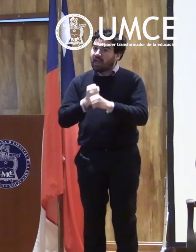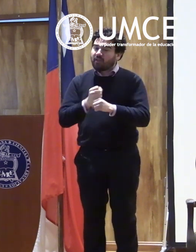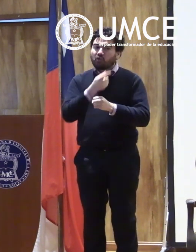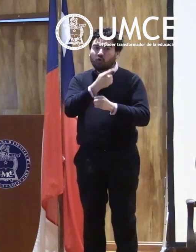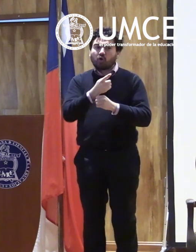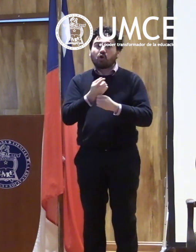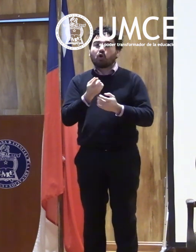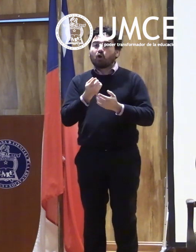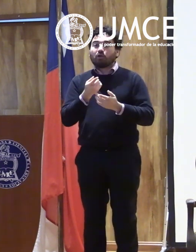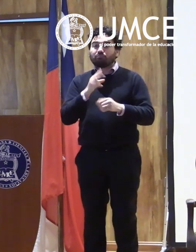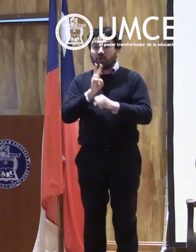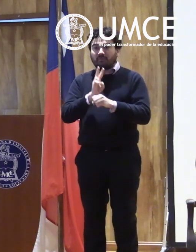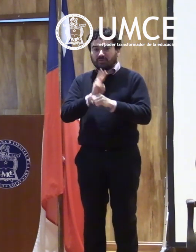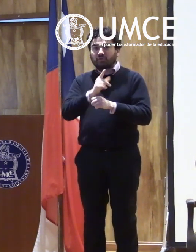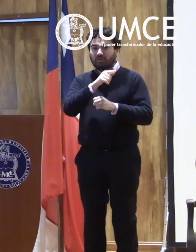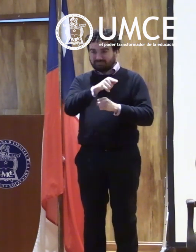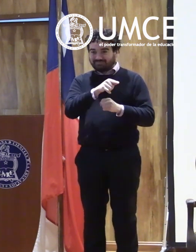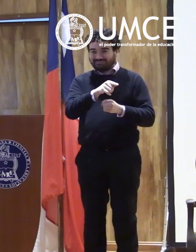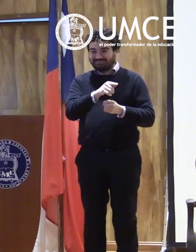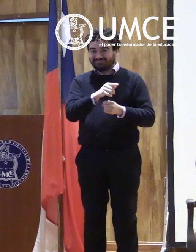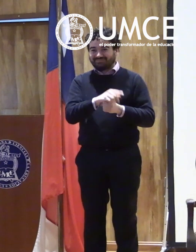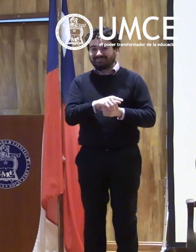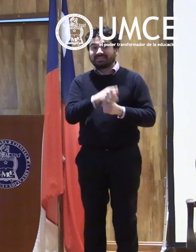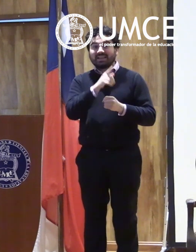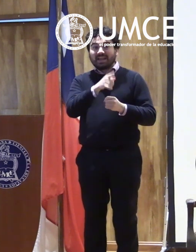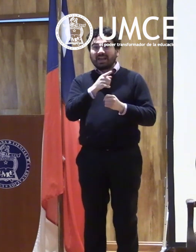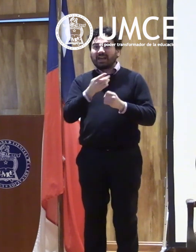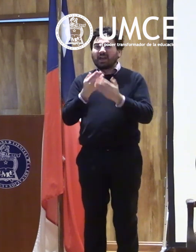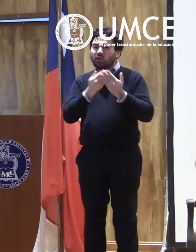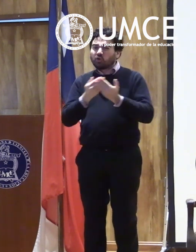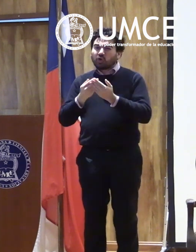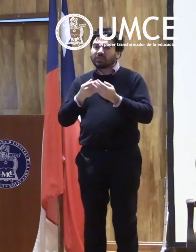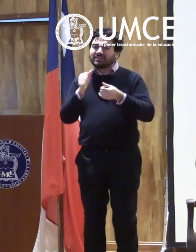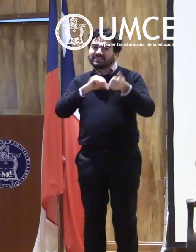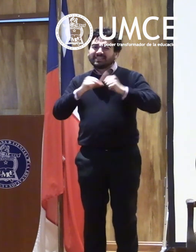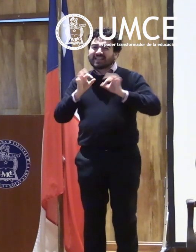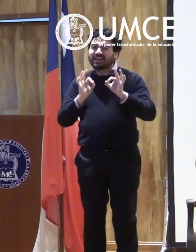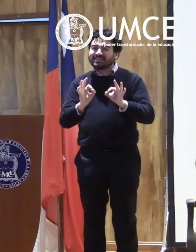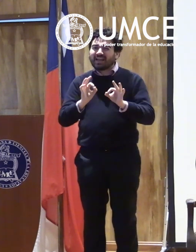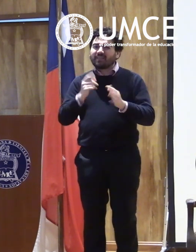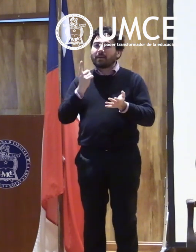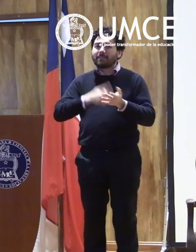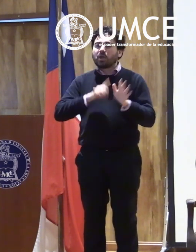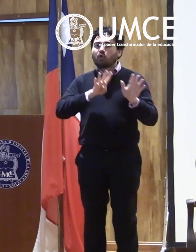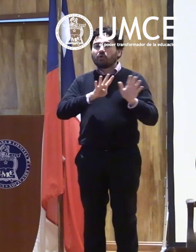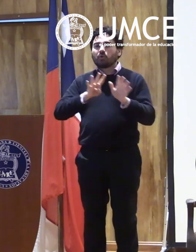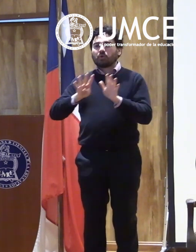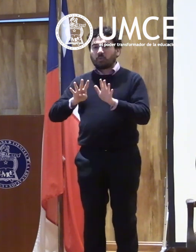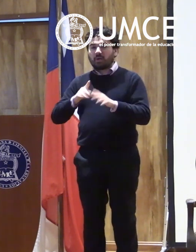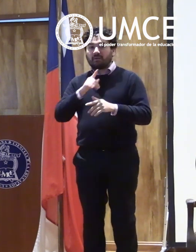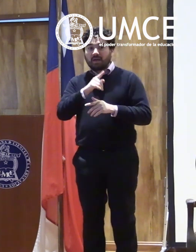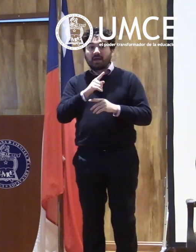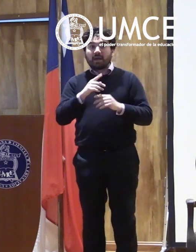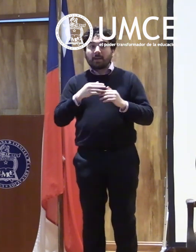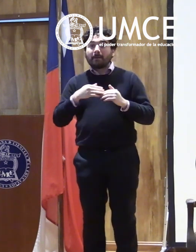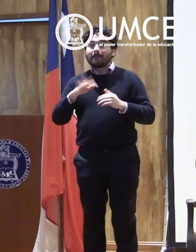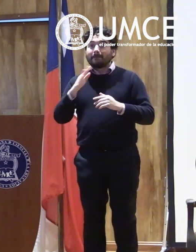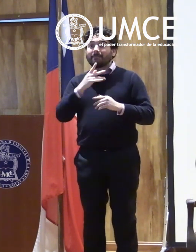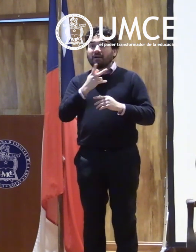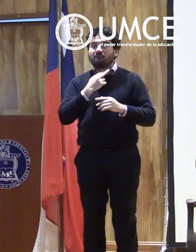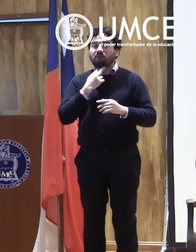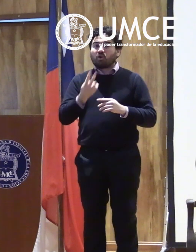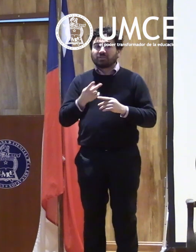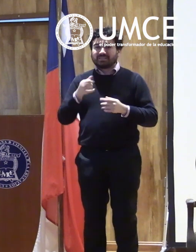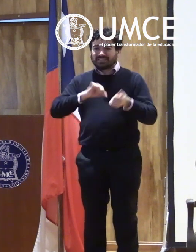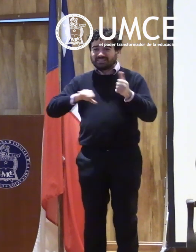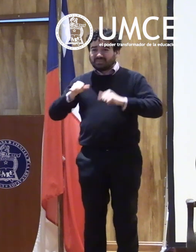Es Premio Nacional de Ciencias Exactas de 1999 y es una de las voces científicas más respetadas y admiradas